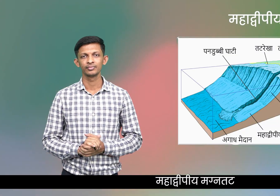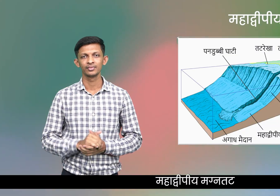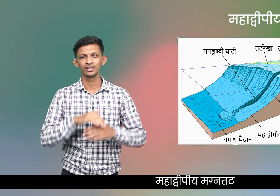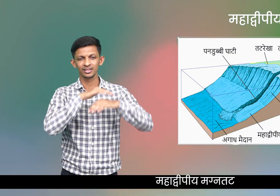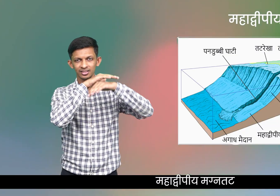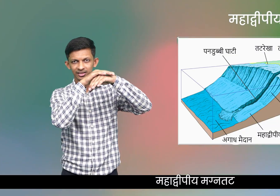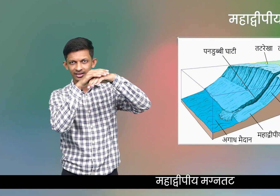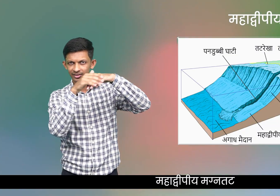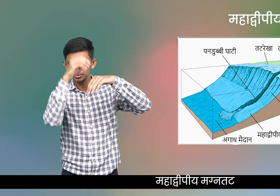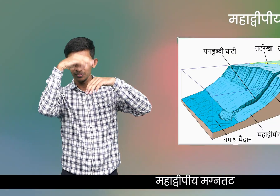महाद्वीपीय मग्नतट।